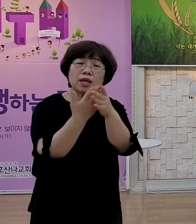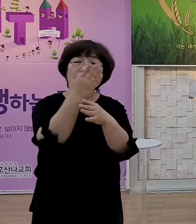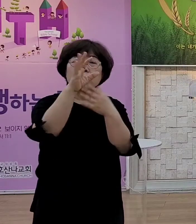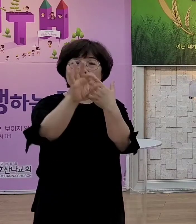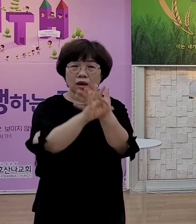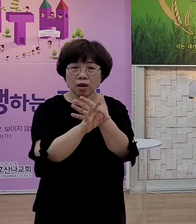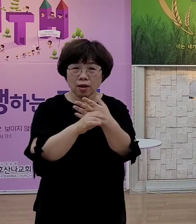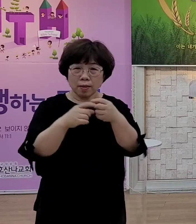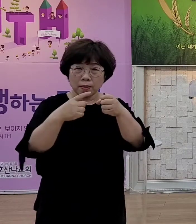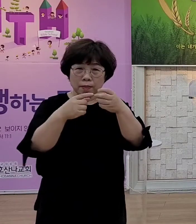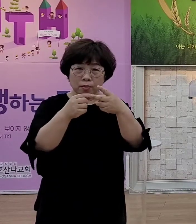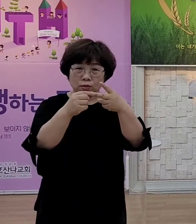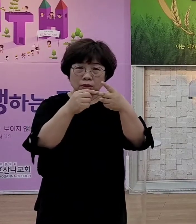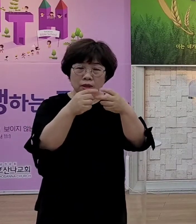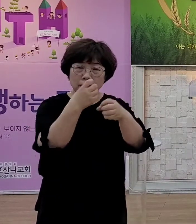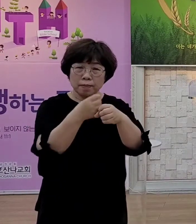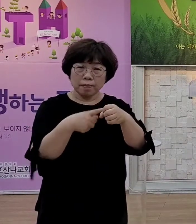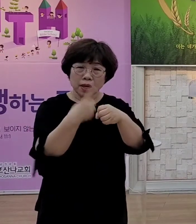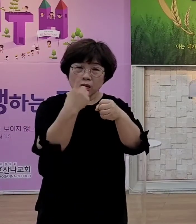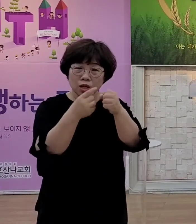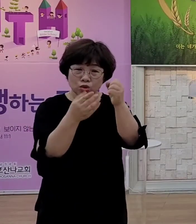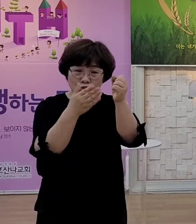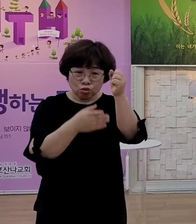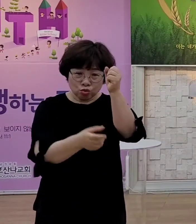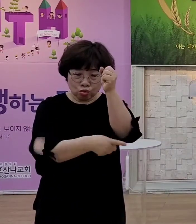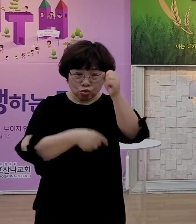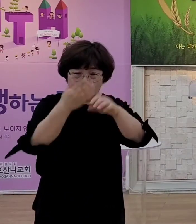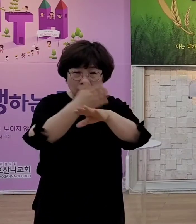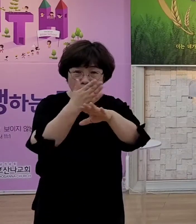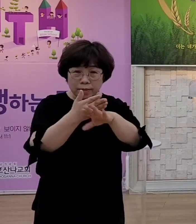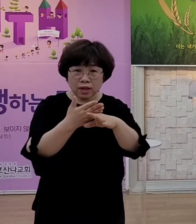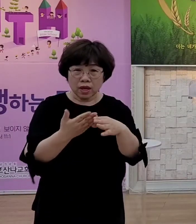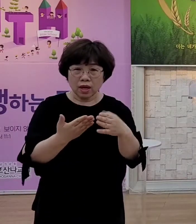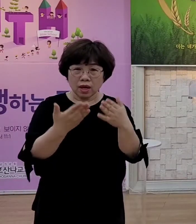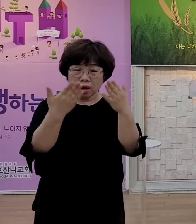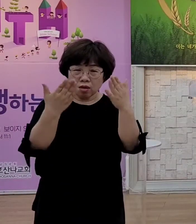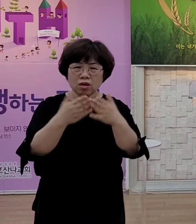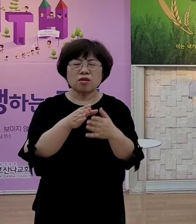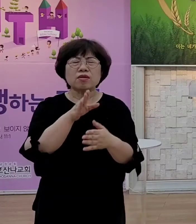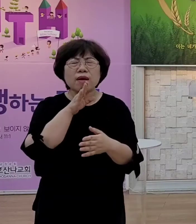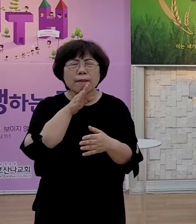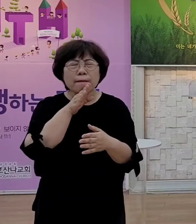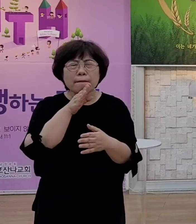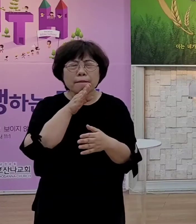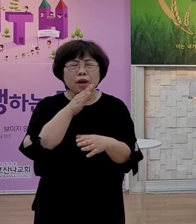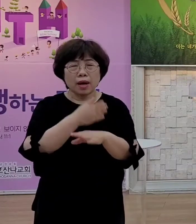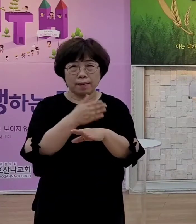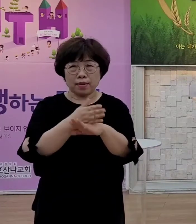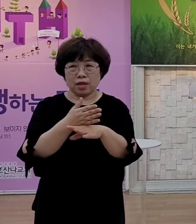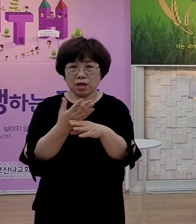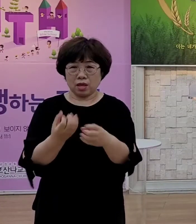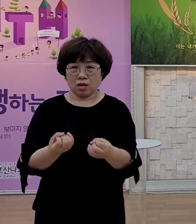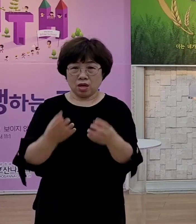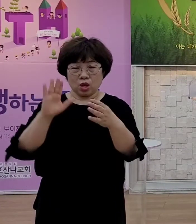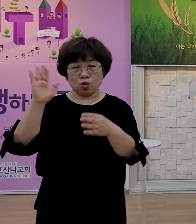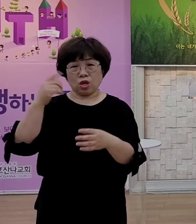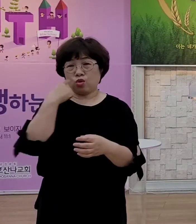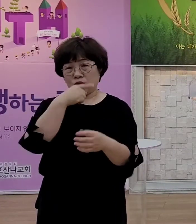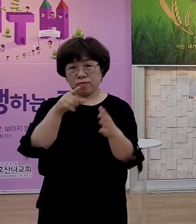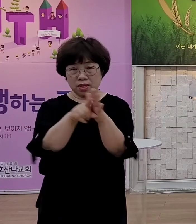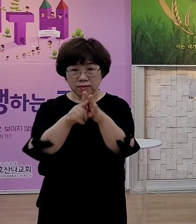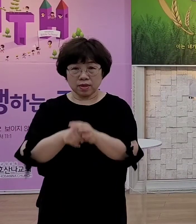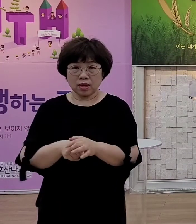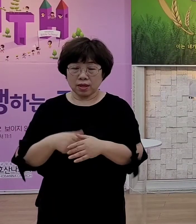맥주절은 여러분 진정한 이 감사의 절기가 될 줄로 믿습니다. 바로 이거.